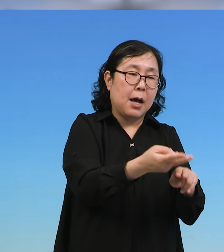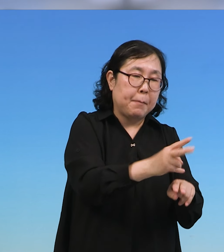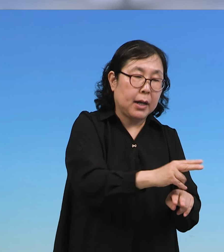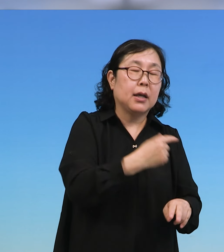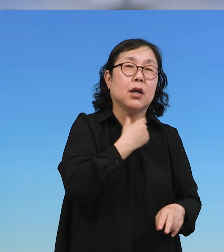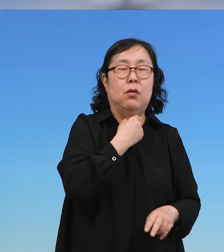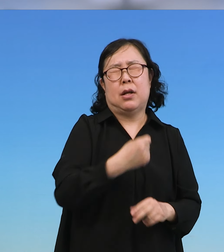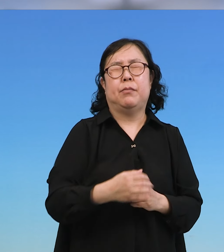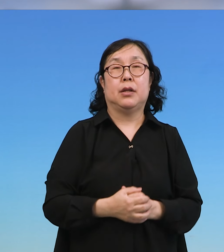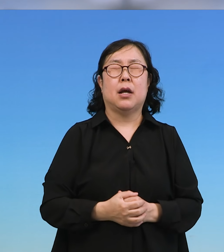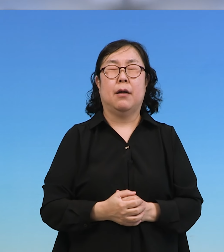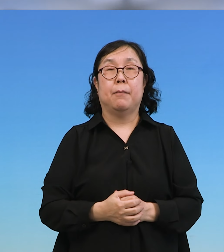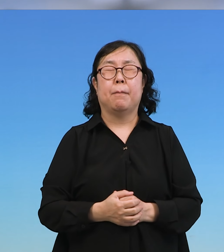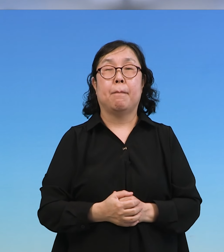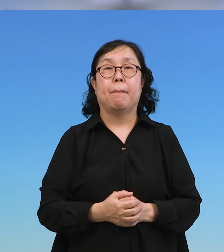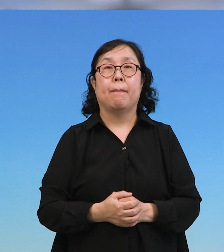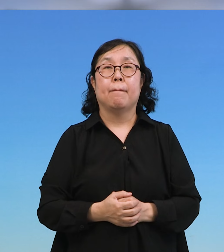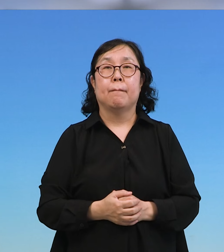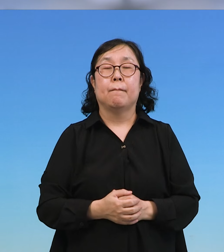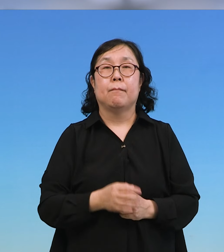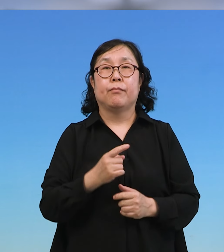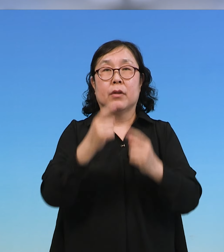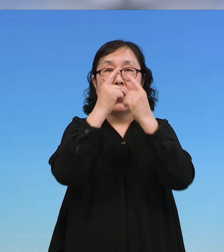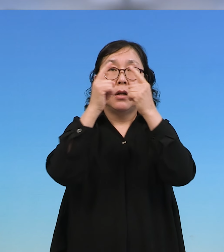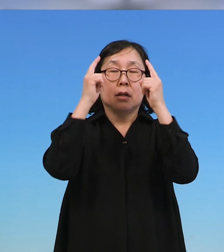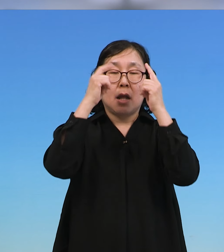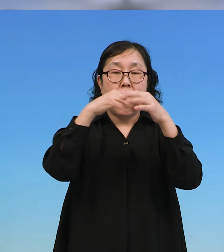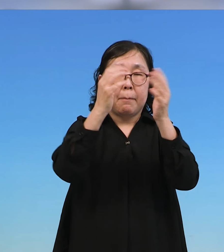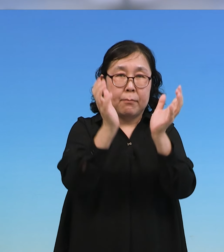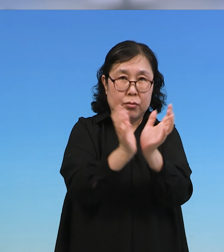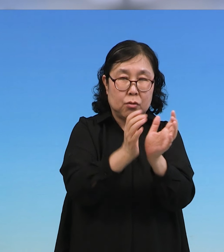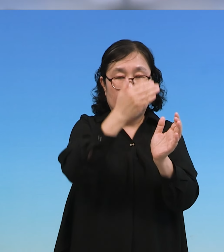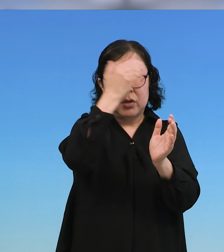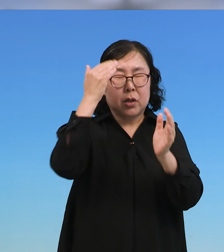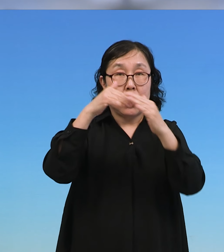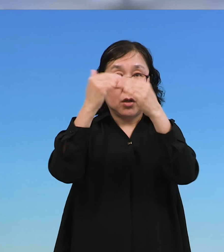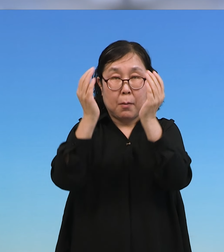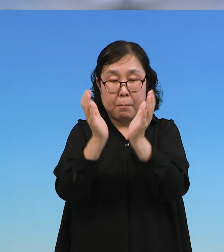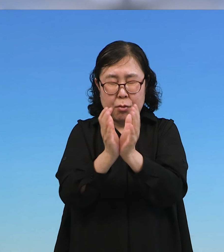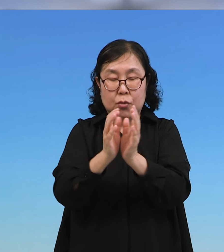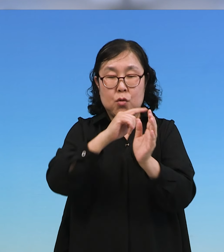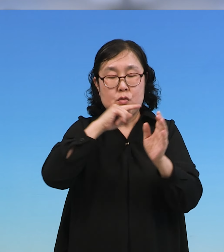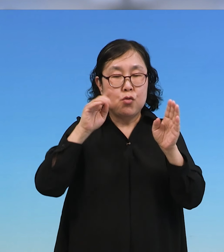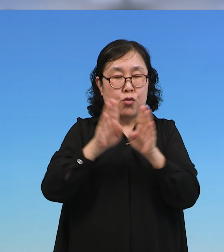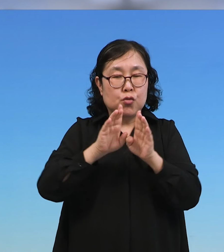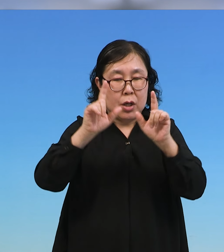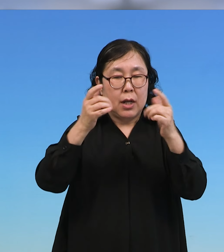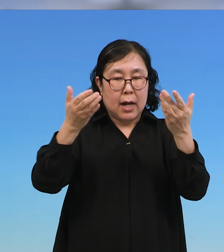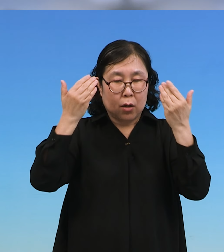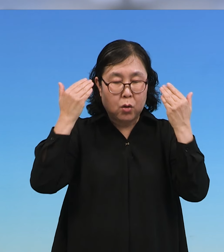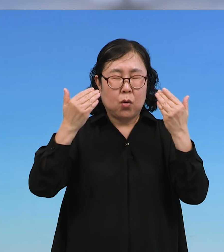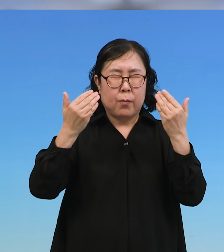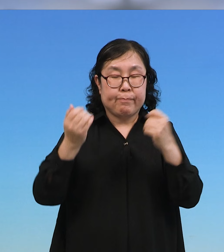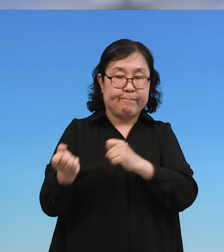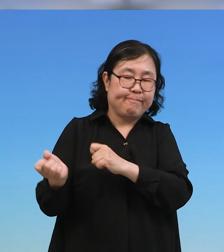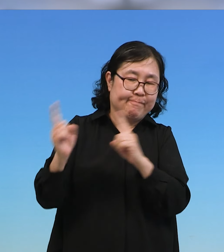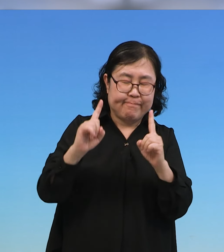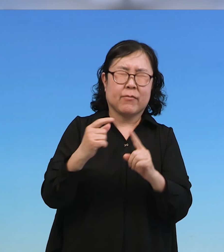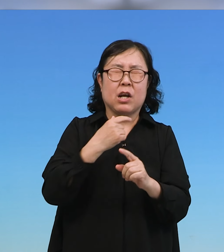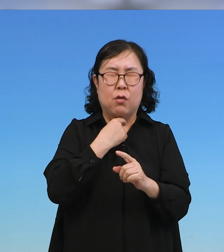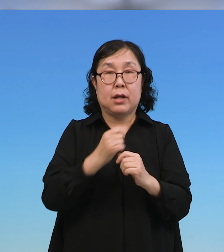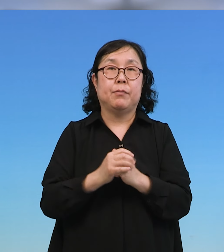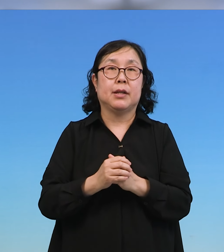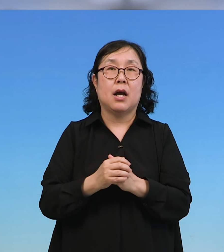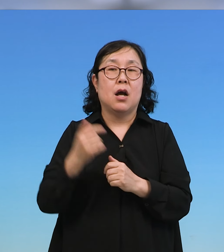주일학교를 살리고 우리 대학부를 살리고 청년부를 살리고, 엿새 동안 다윗